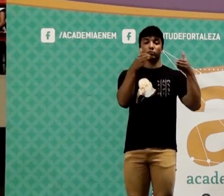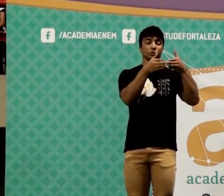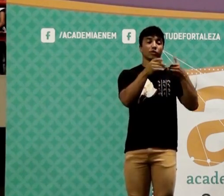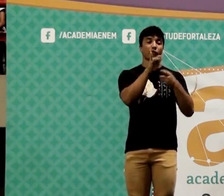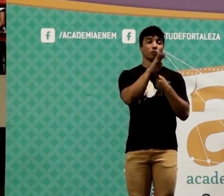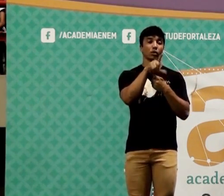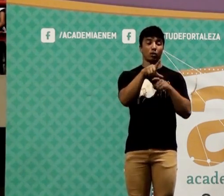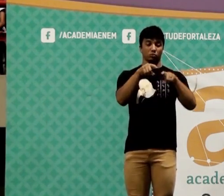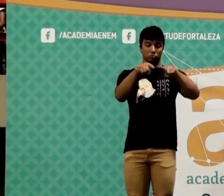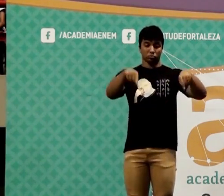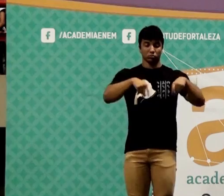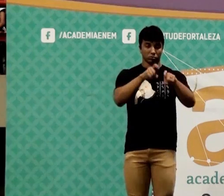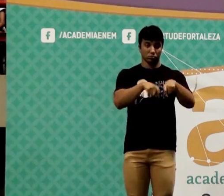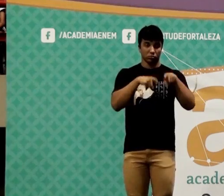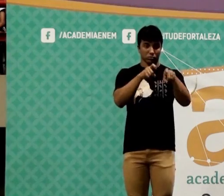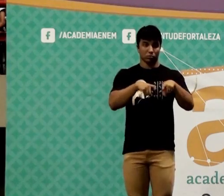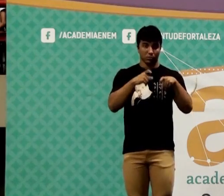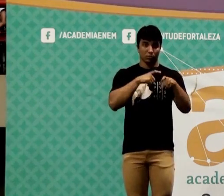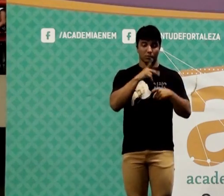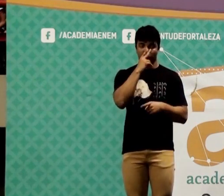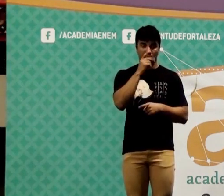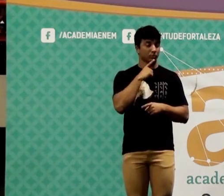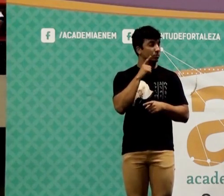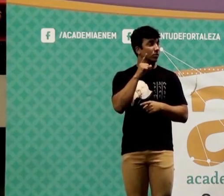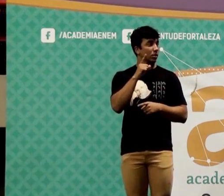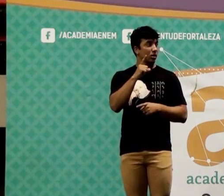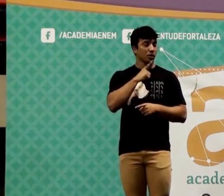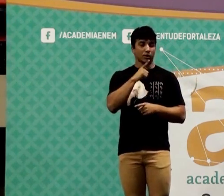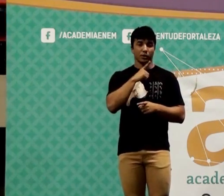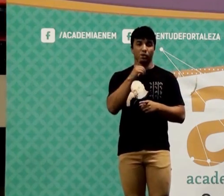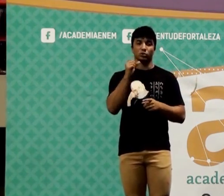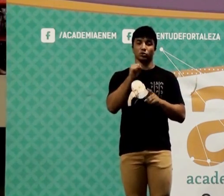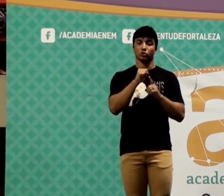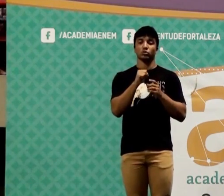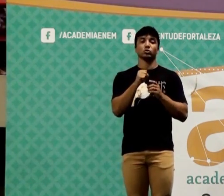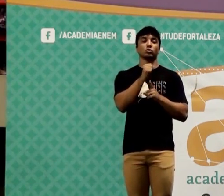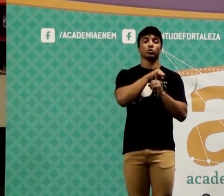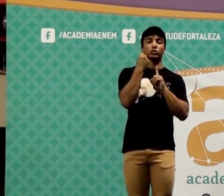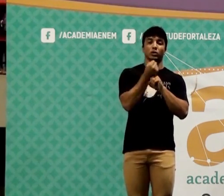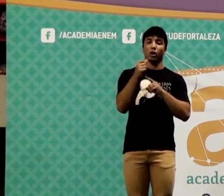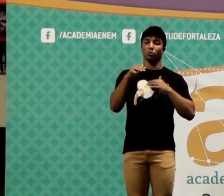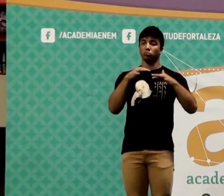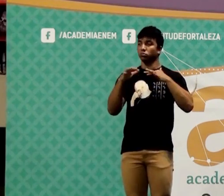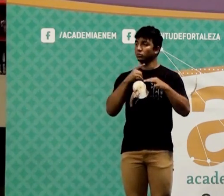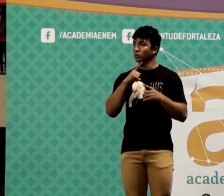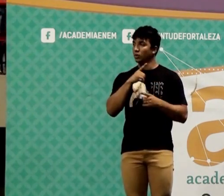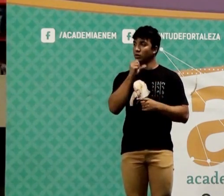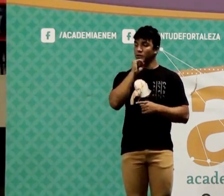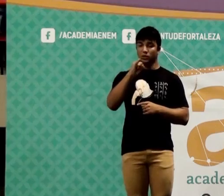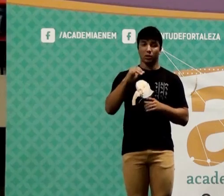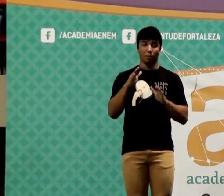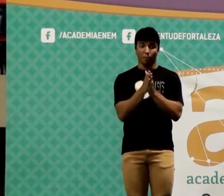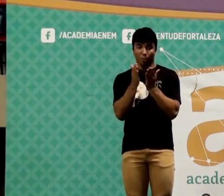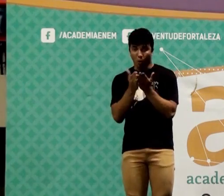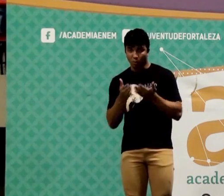Então a resposta mais coerente é A. Entendeu por que A? Porque o Hitler que inventou isso. Nossa